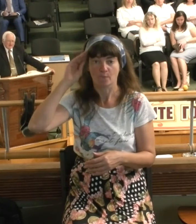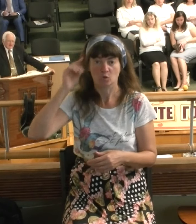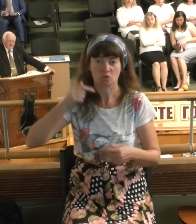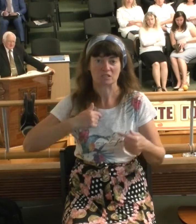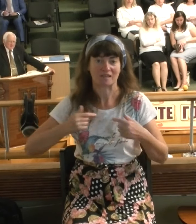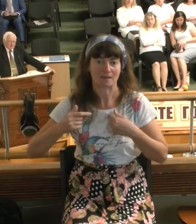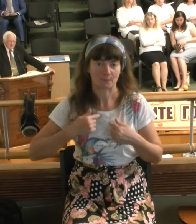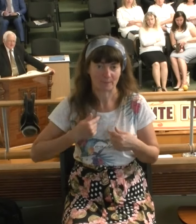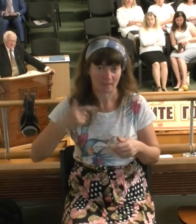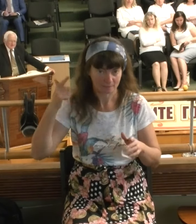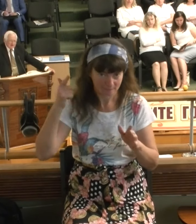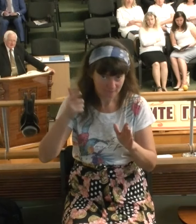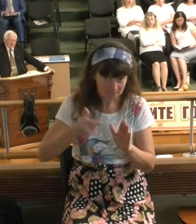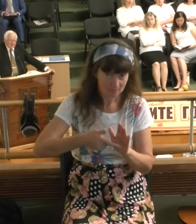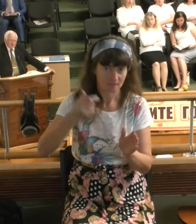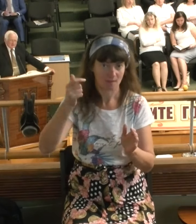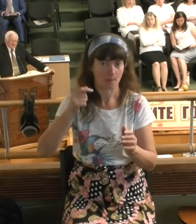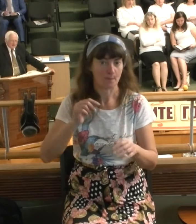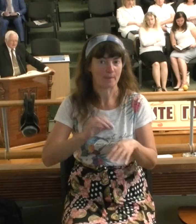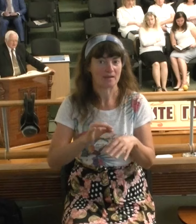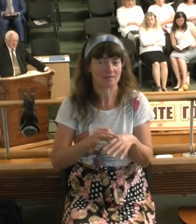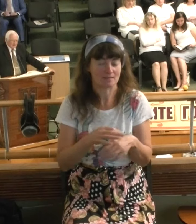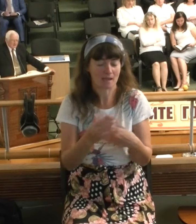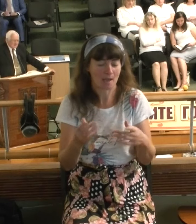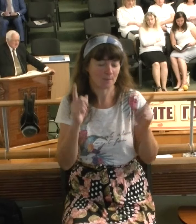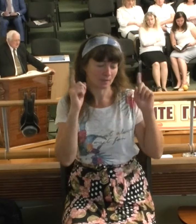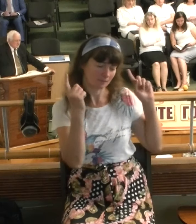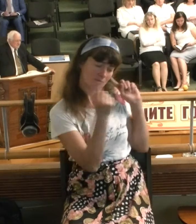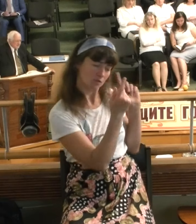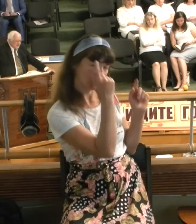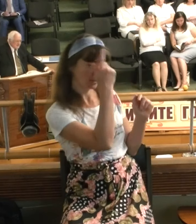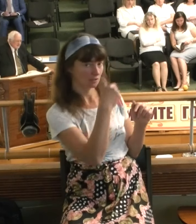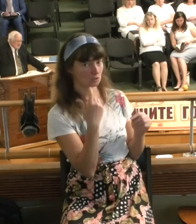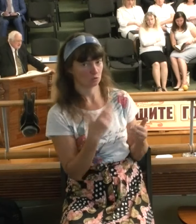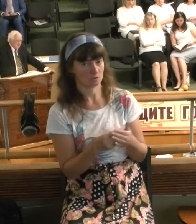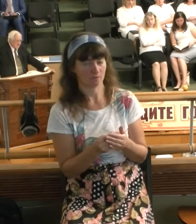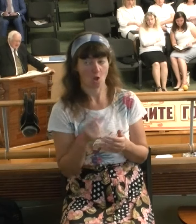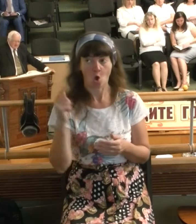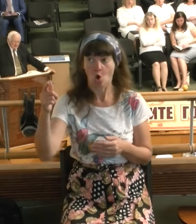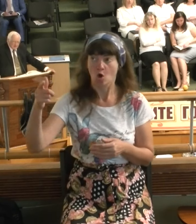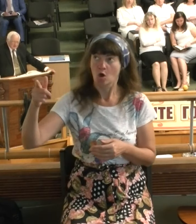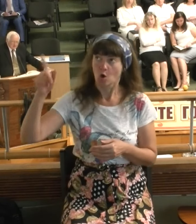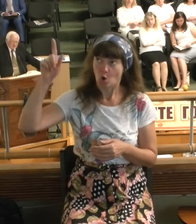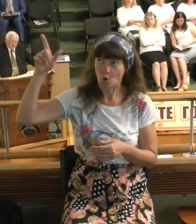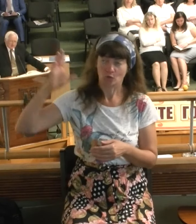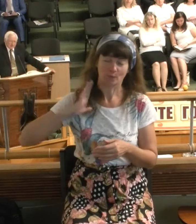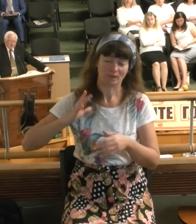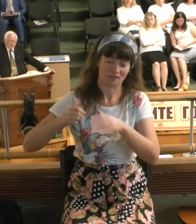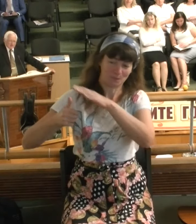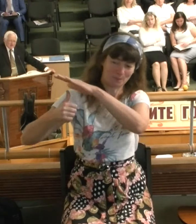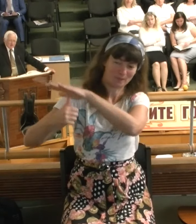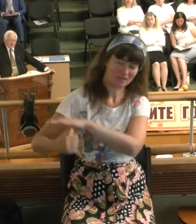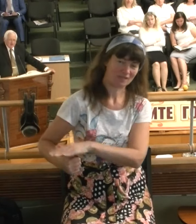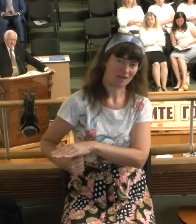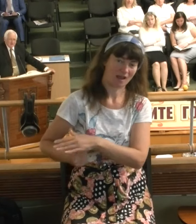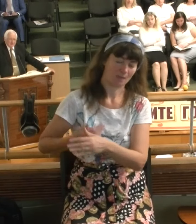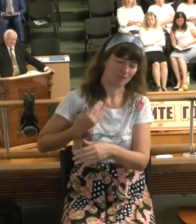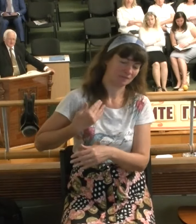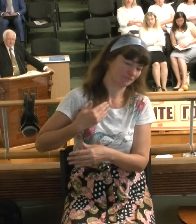болезни, и мы отвращали от него лице свое. Он был презираем, и мы ни во что оставили